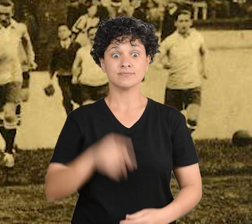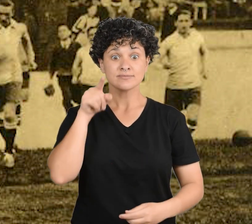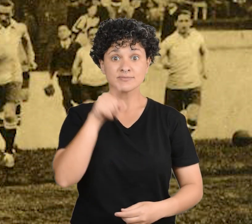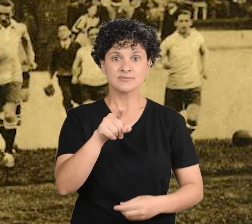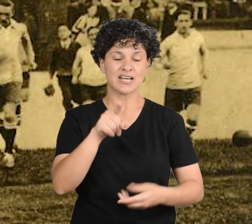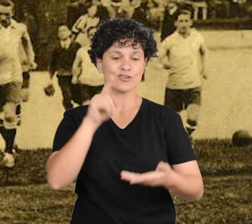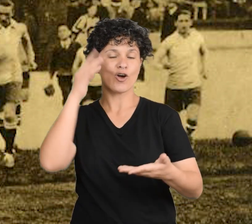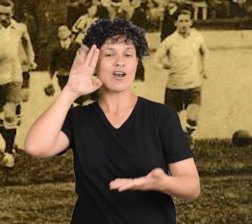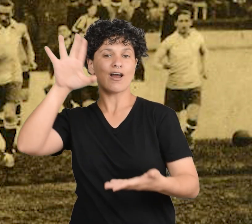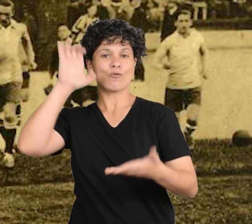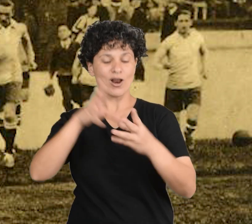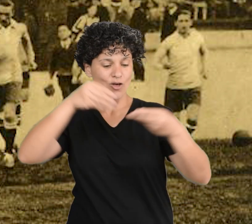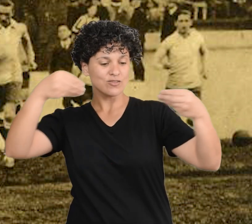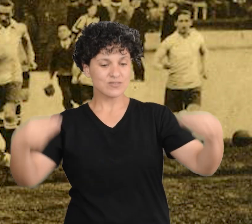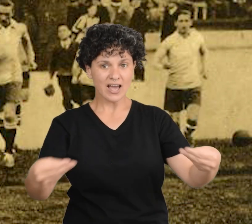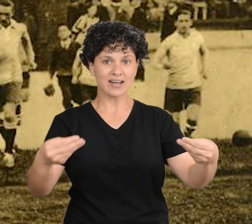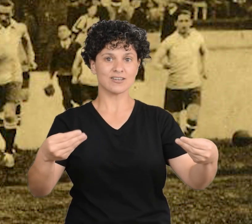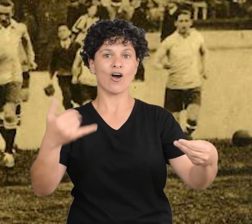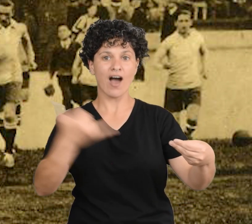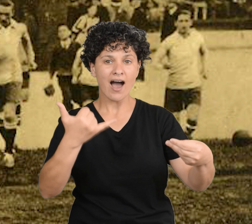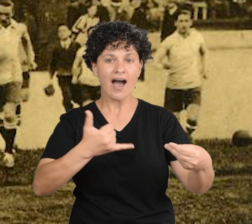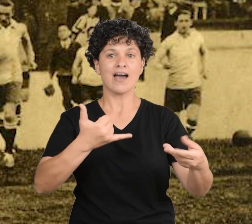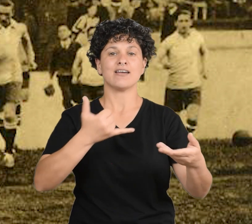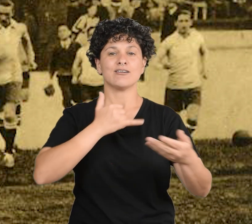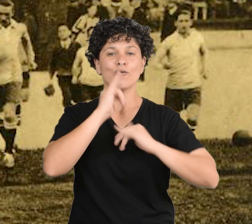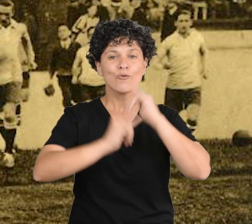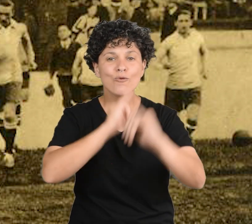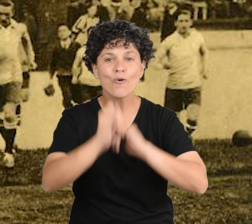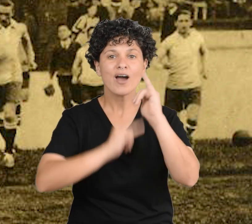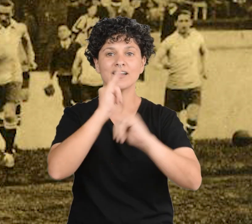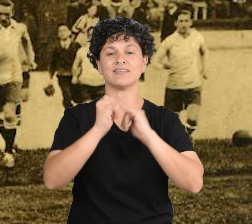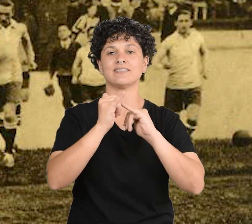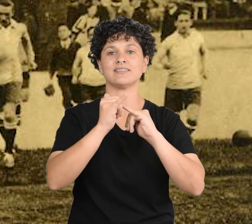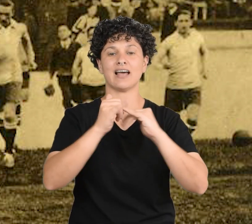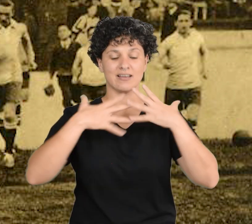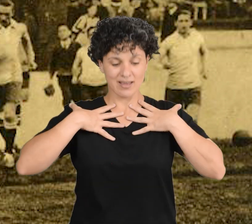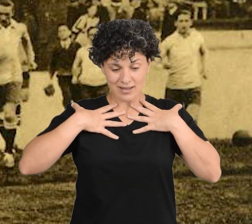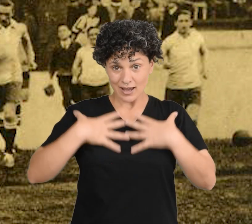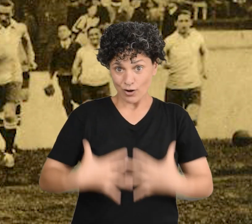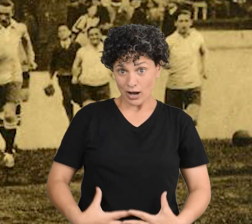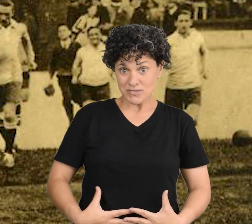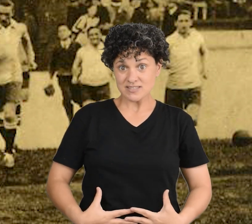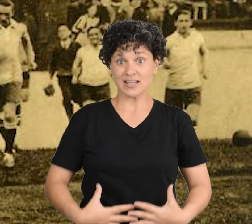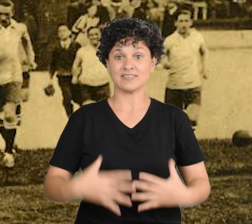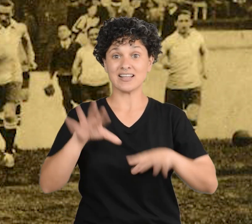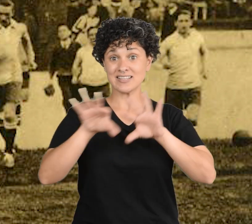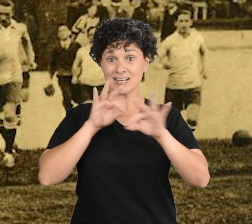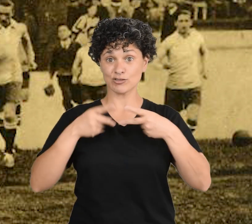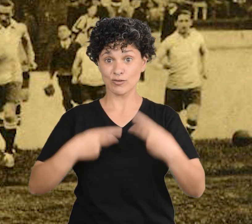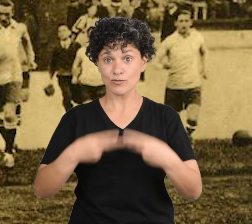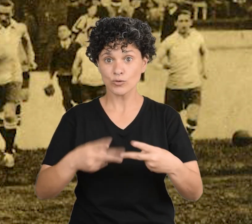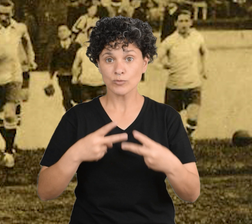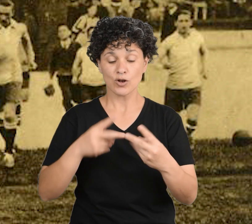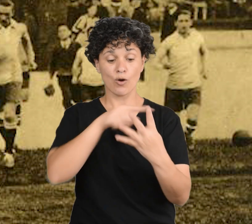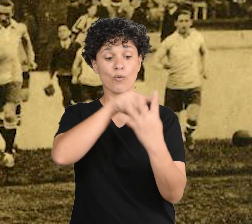Allí quedarán, por siempre, como símbolo de la grandeza futbolística de nuestro país, bordadas en el escudo